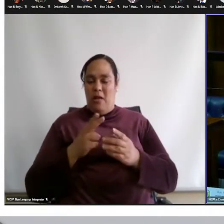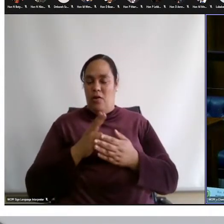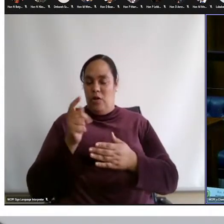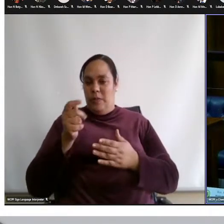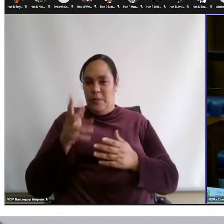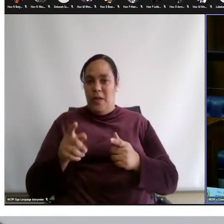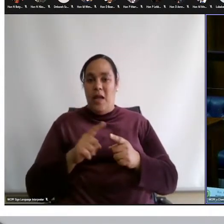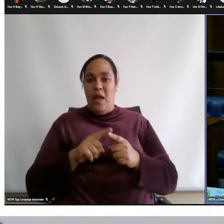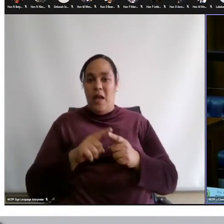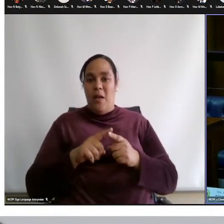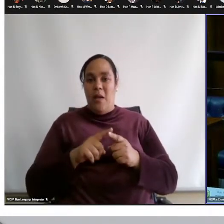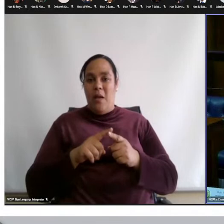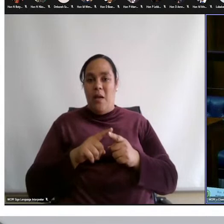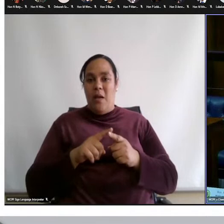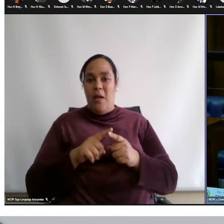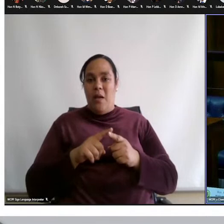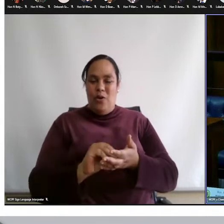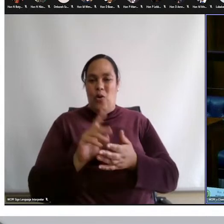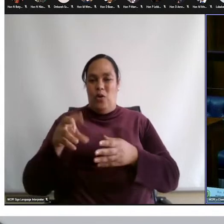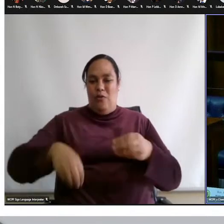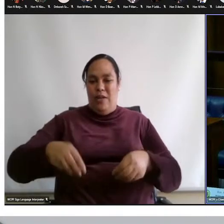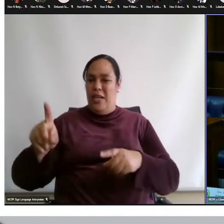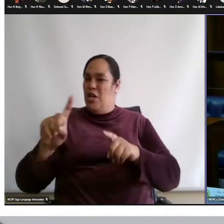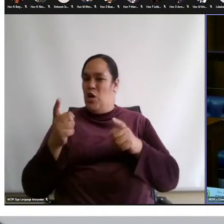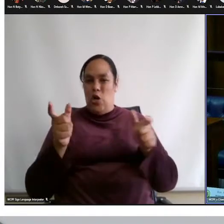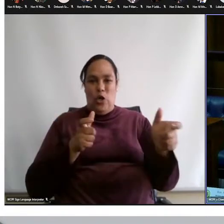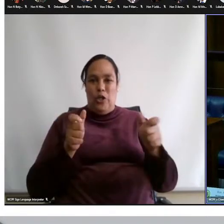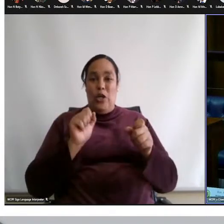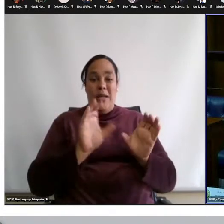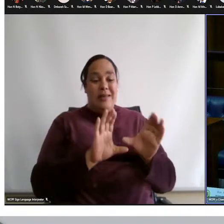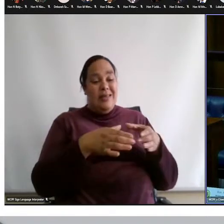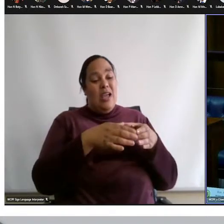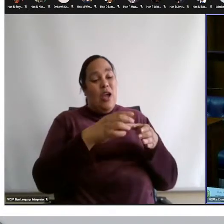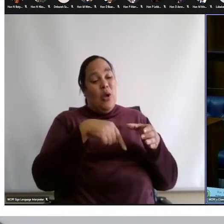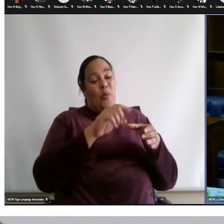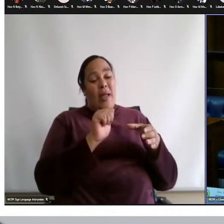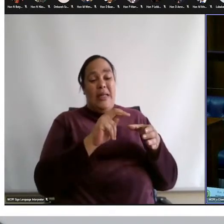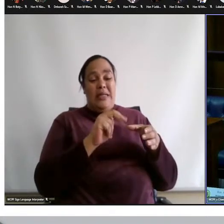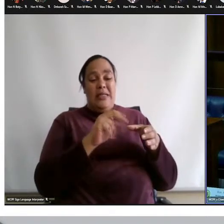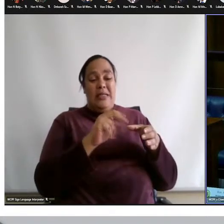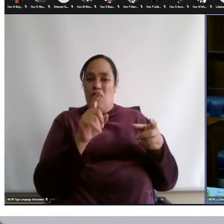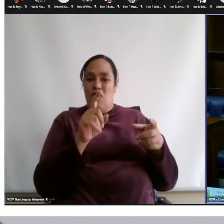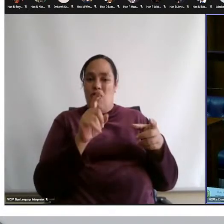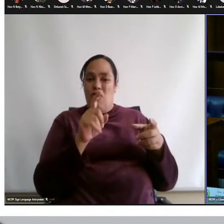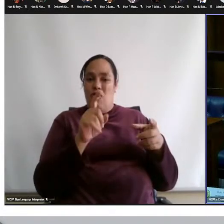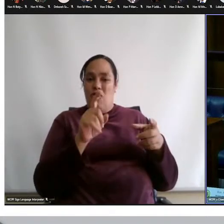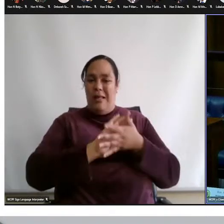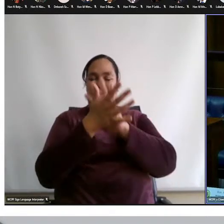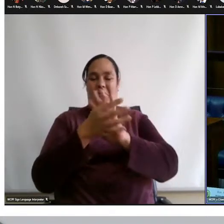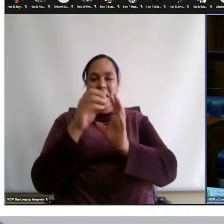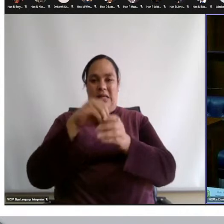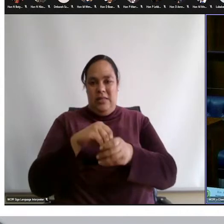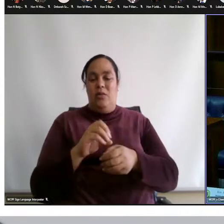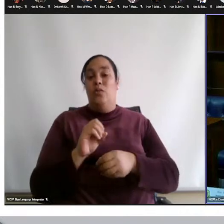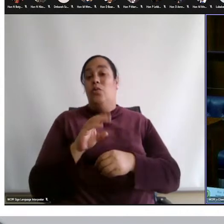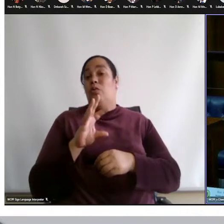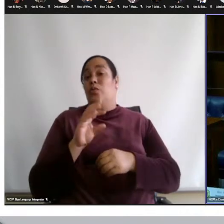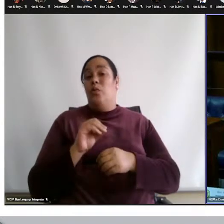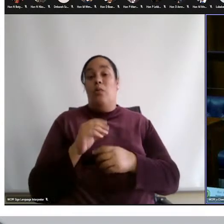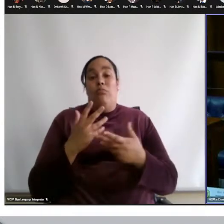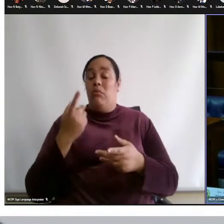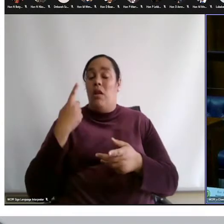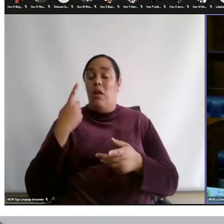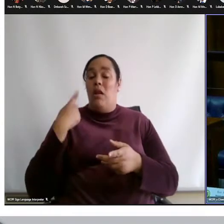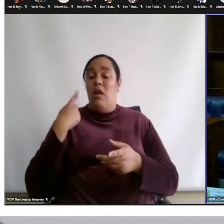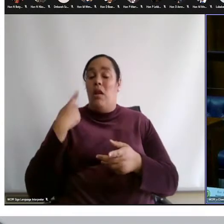is vat van korrupsie. Hy kan hulle nie beheer nie, sy party kan hulle nie beheer nie, want daar's totale chaos op grondvlak. So die laaste wie vir